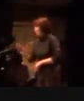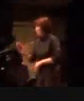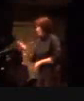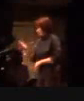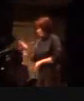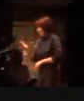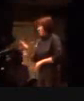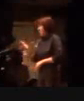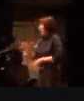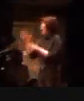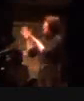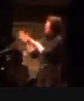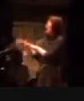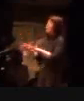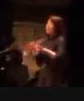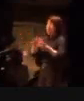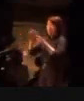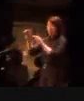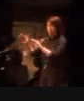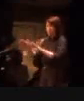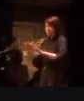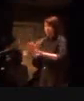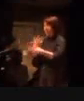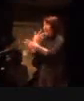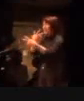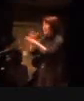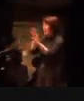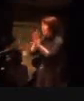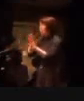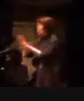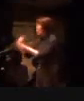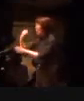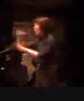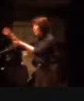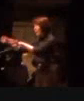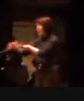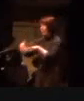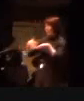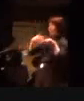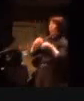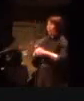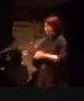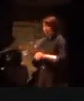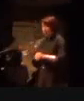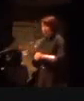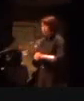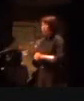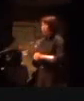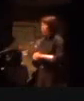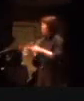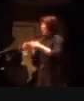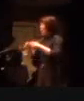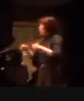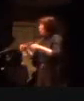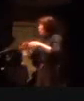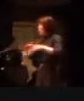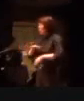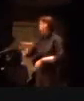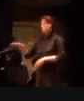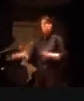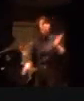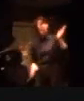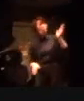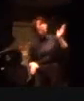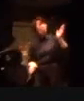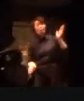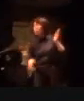し風ですから、北風の日もあった、南風の日もあったということで、日本の国土もこんな風に汚